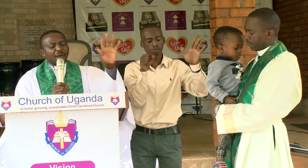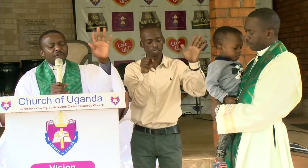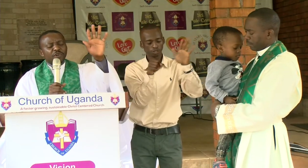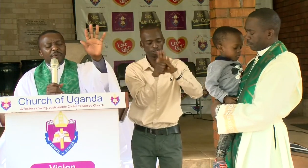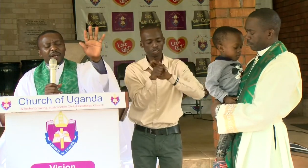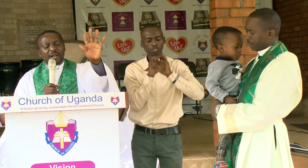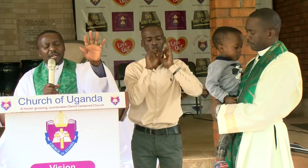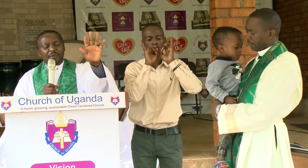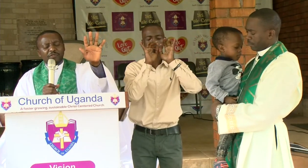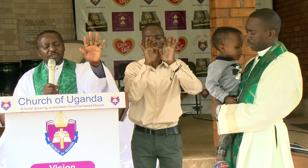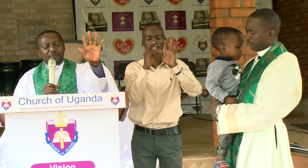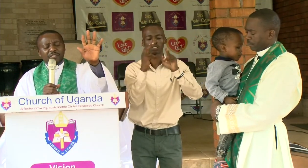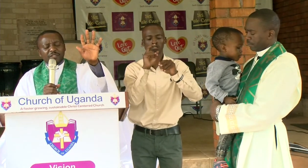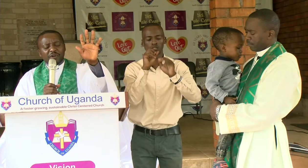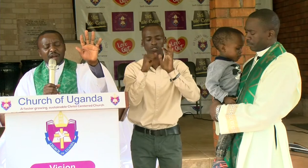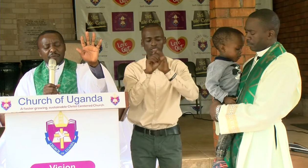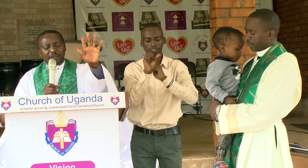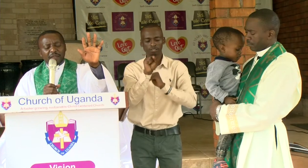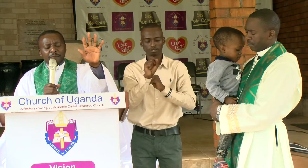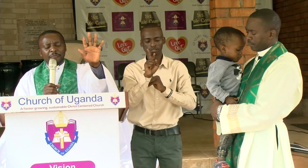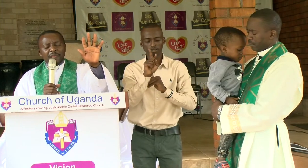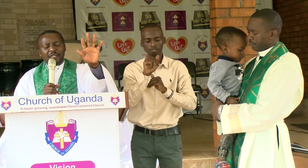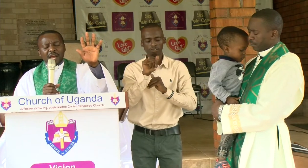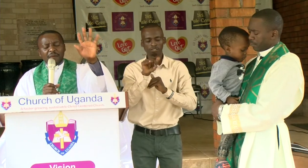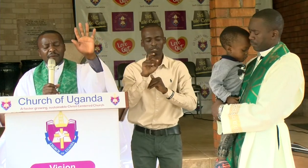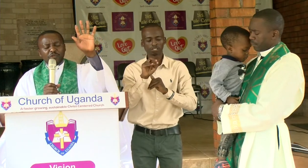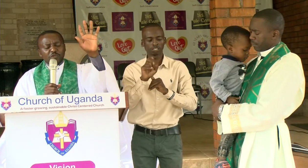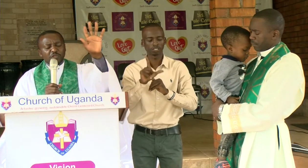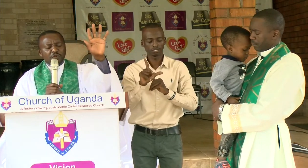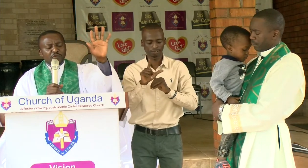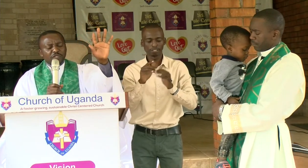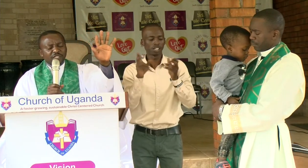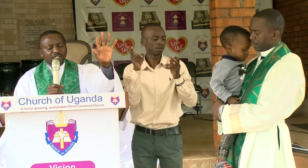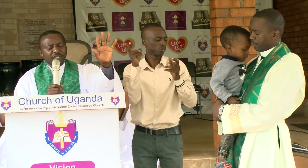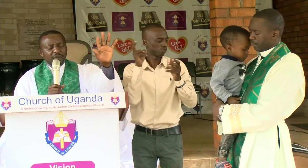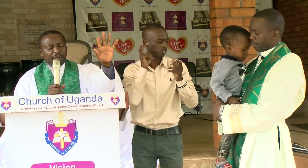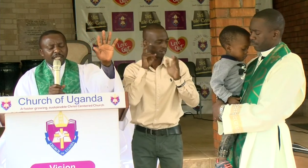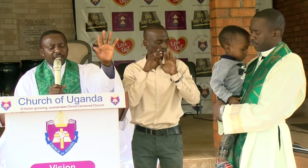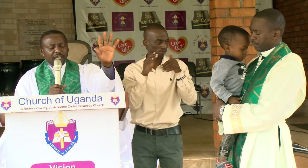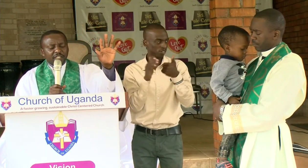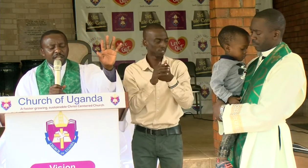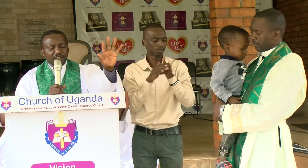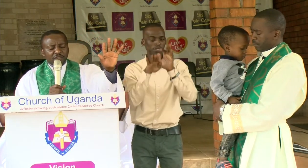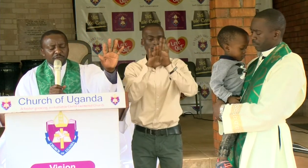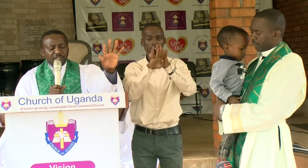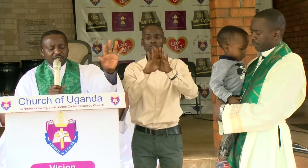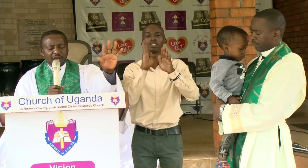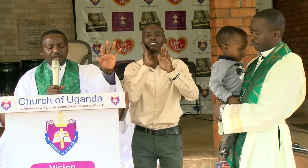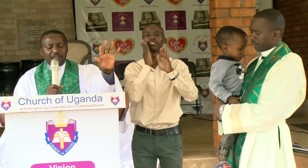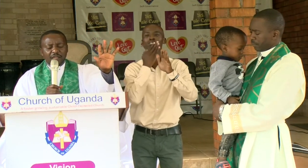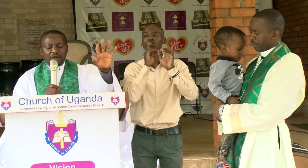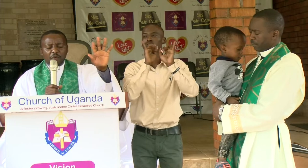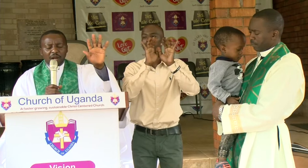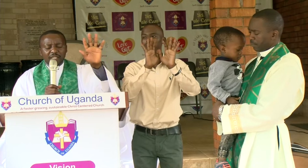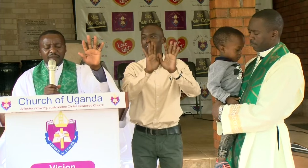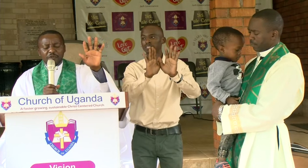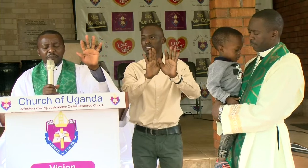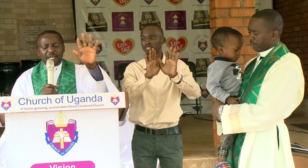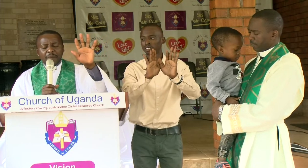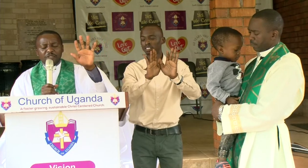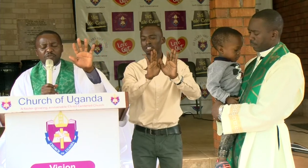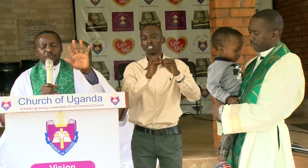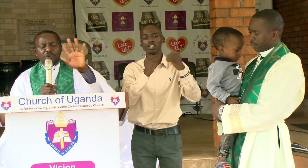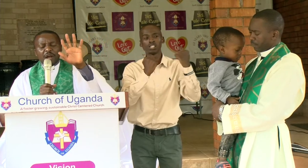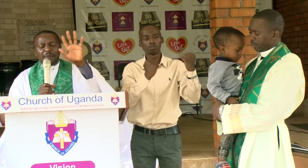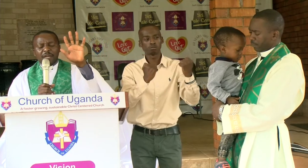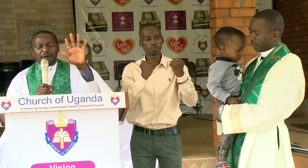omukisa gwo, n'abatulaba kaakano abatudde maddiro gaabwe, n'abo abatuwulira obuwulizi bateekeko ekisa kyo n'omukisa. Wakati mu